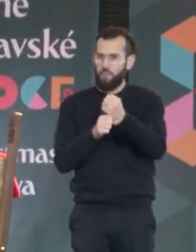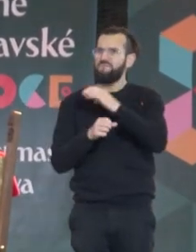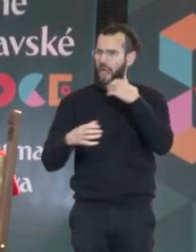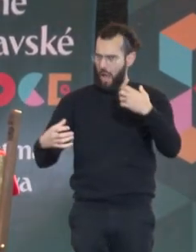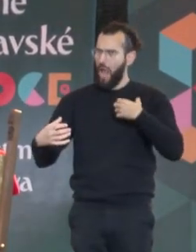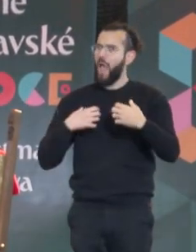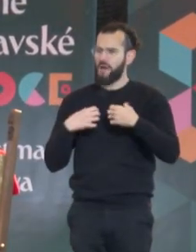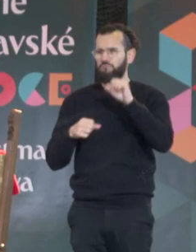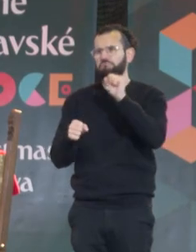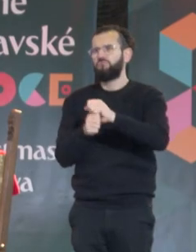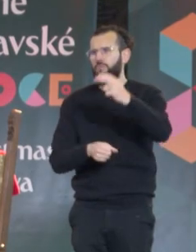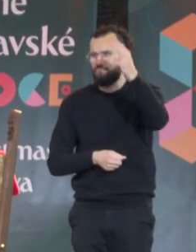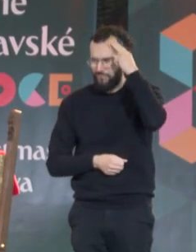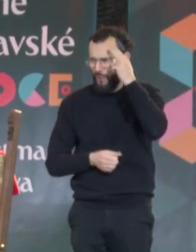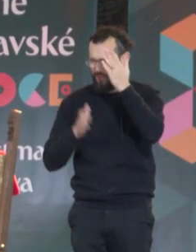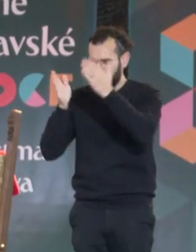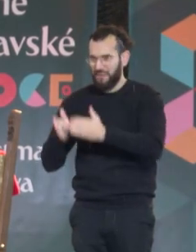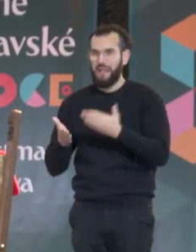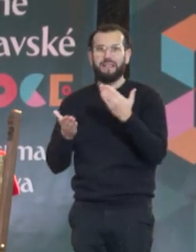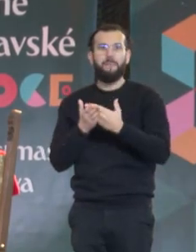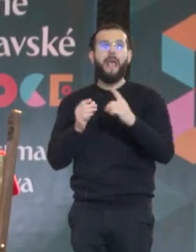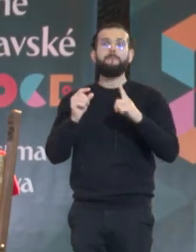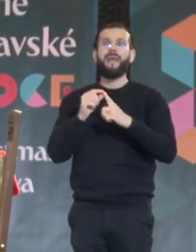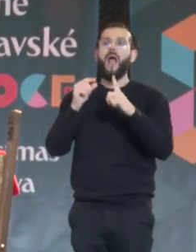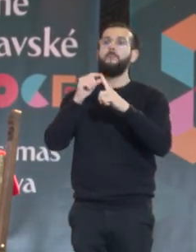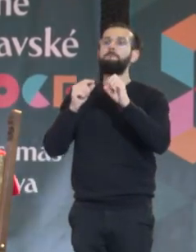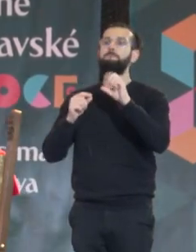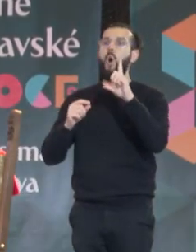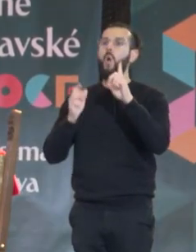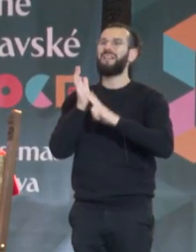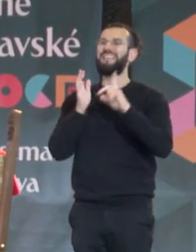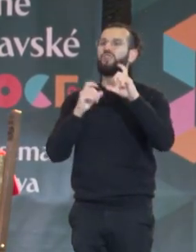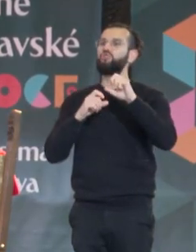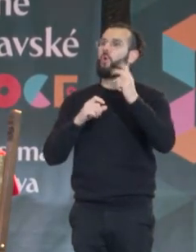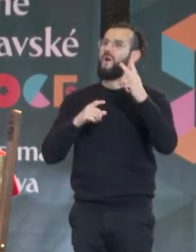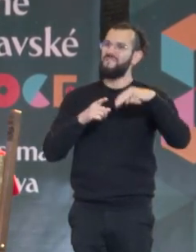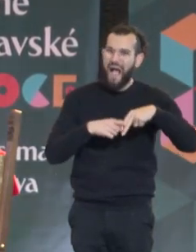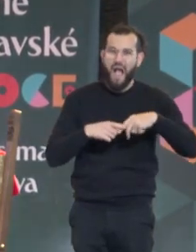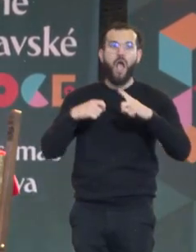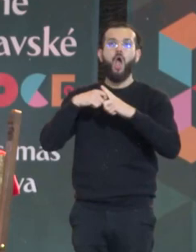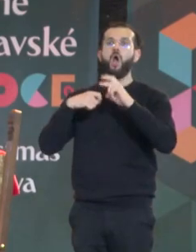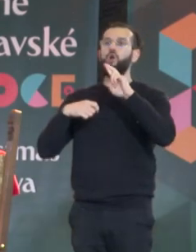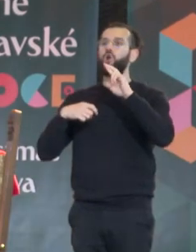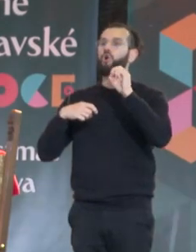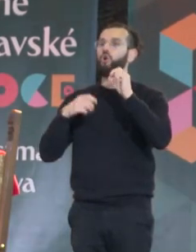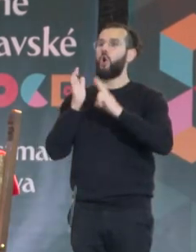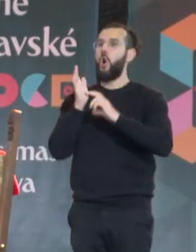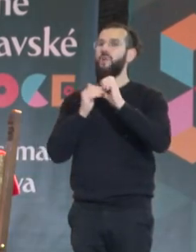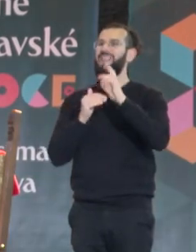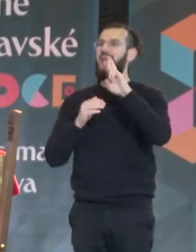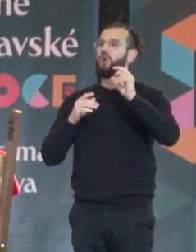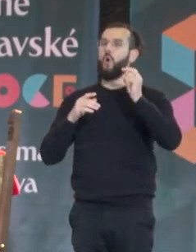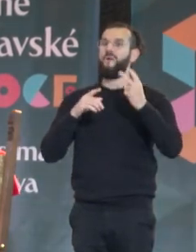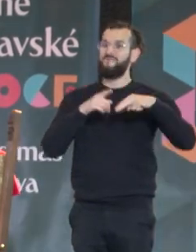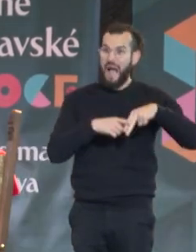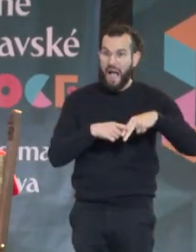herci, ktorých určite poznáte, napríklad Peťa Polnišová, Zuzana Kronerová, Olga Belešová